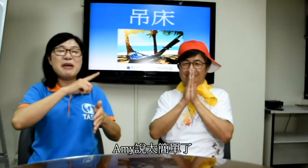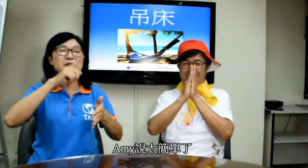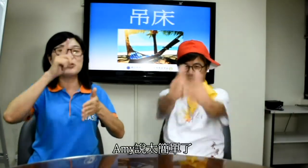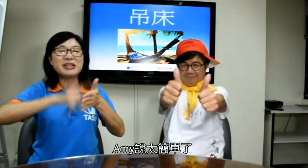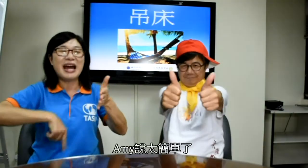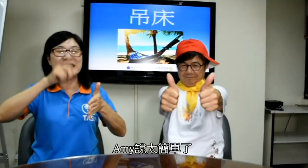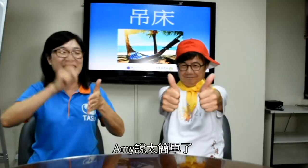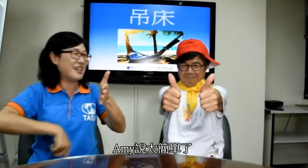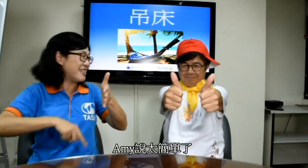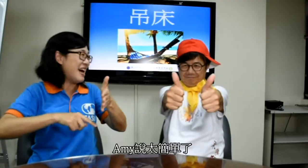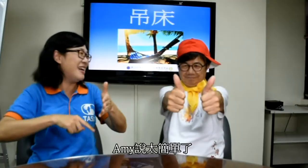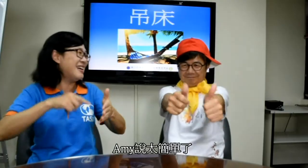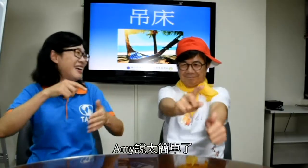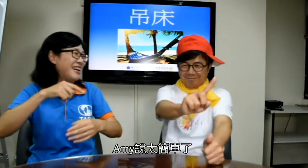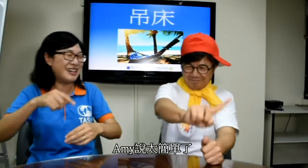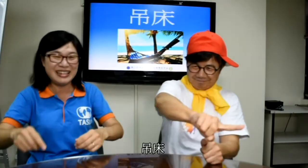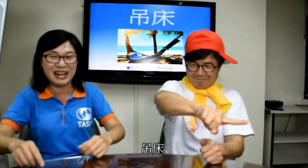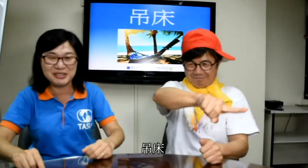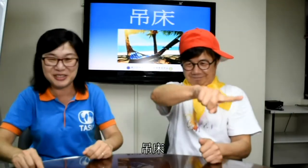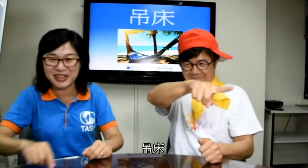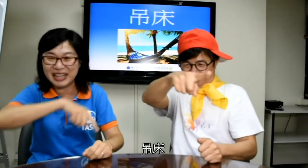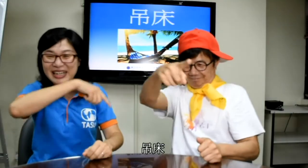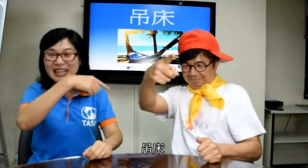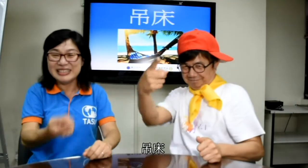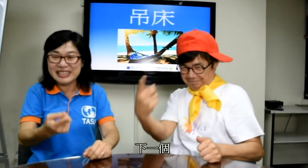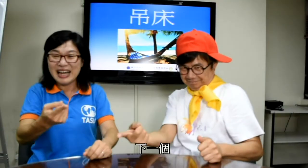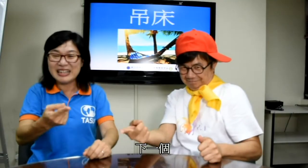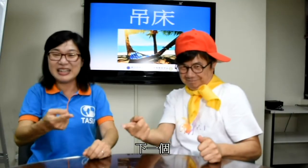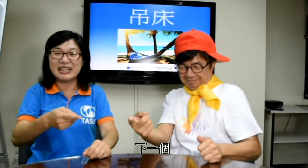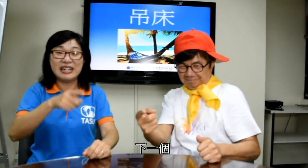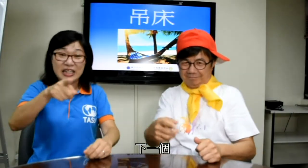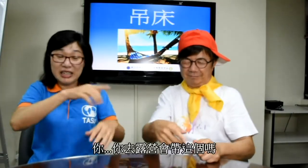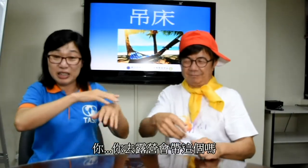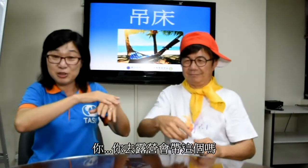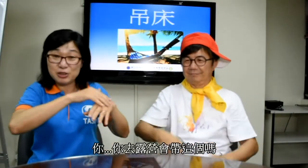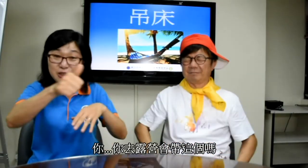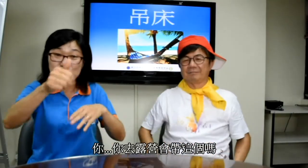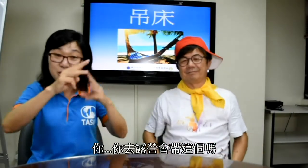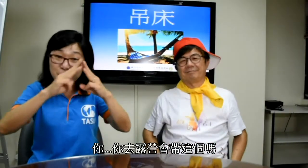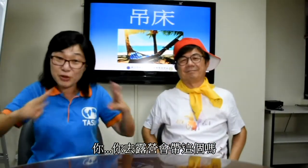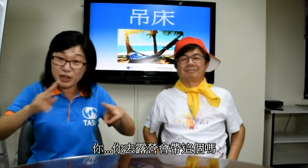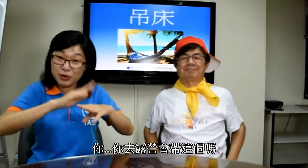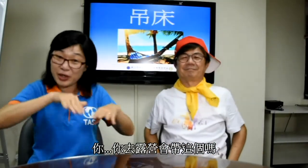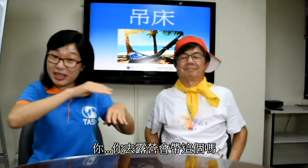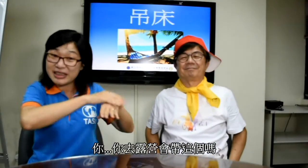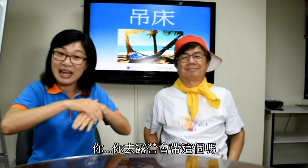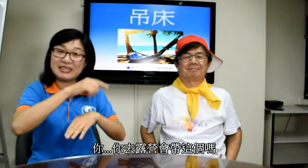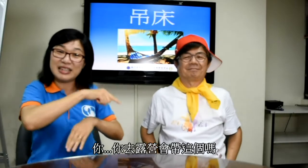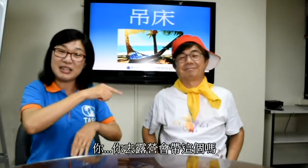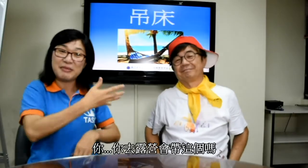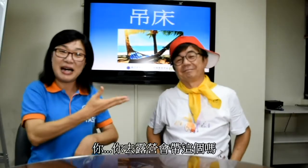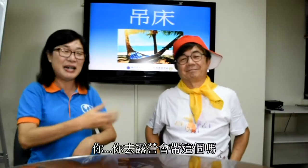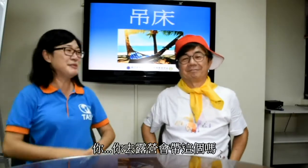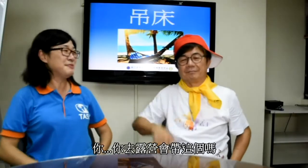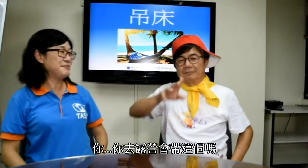Amy 说太简单了，吊床。下一个，你去露营会带这个吗？